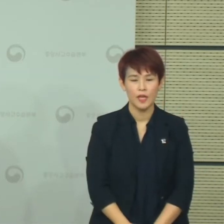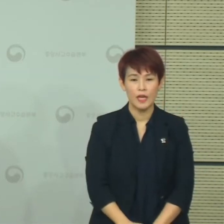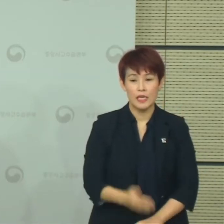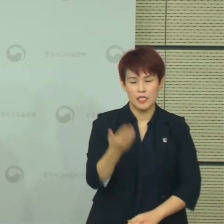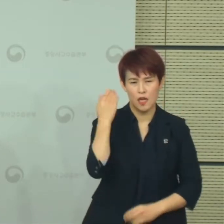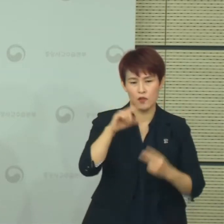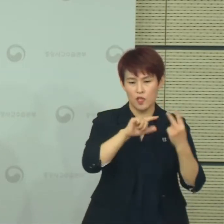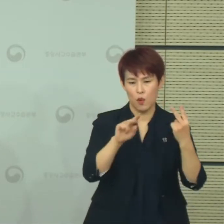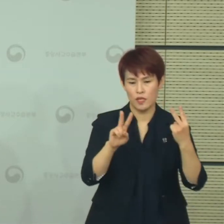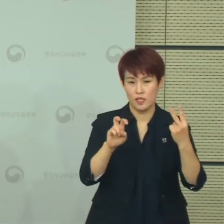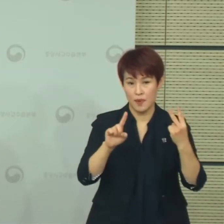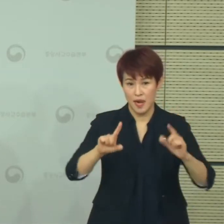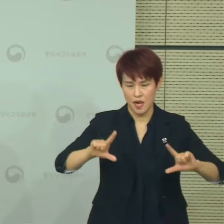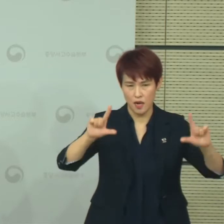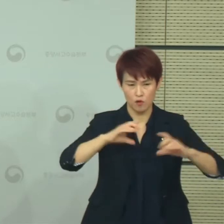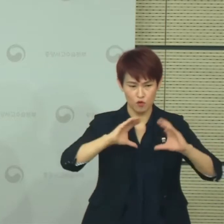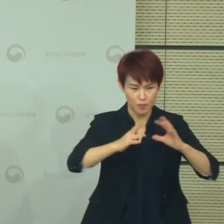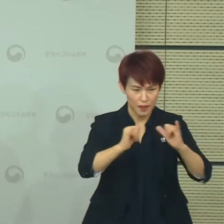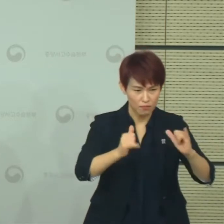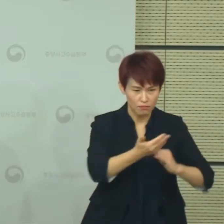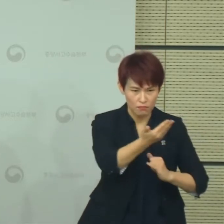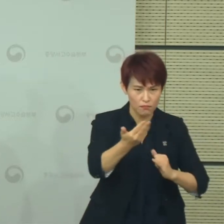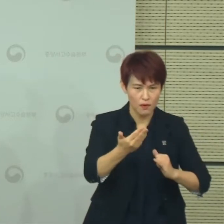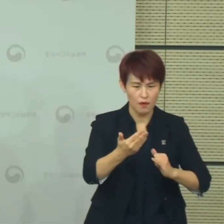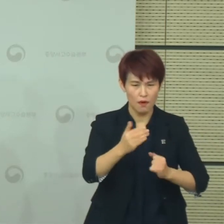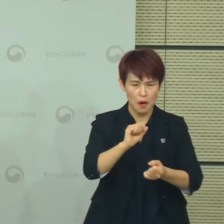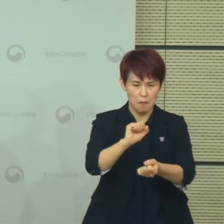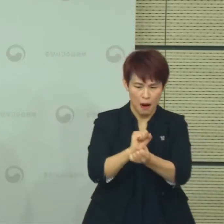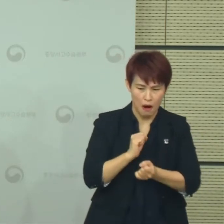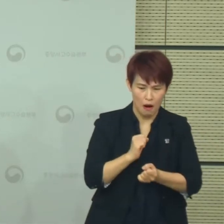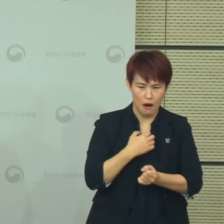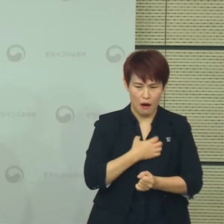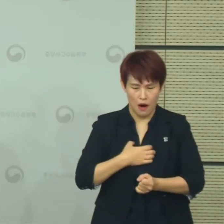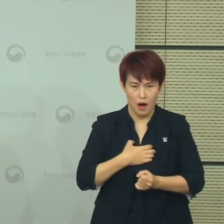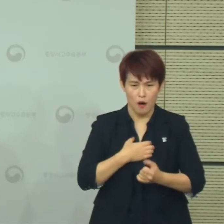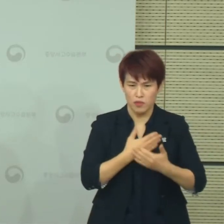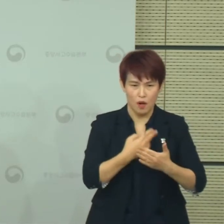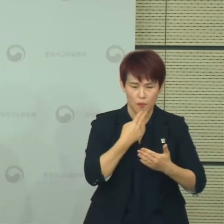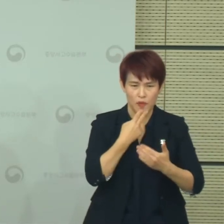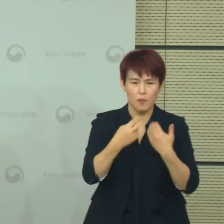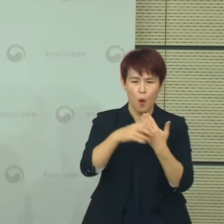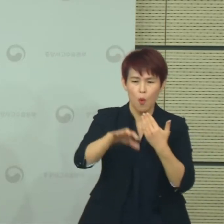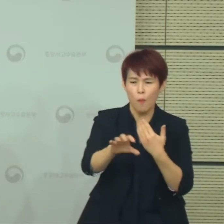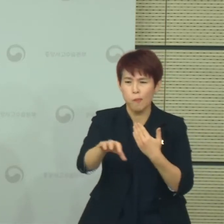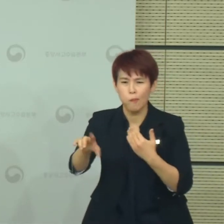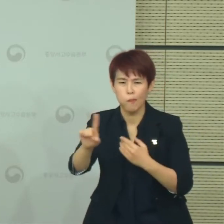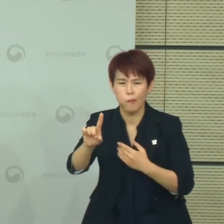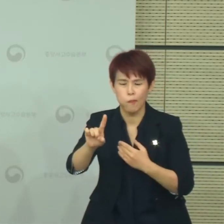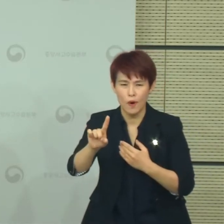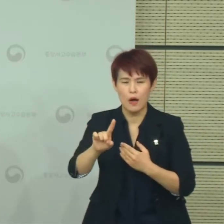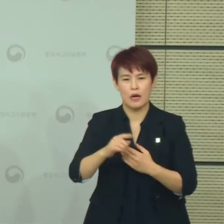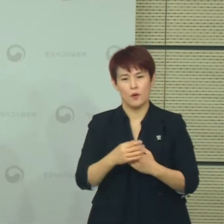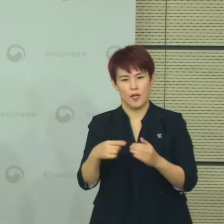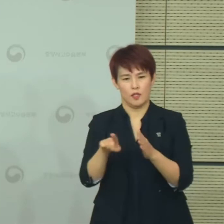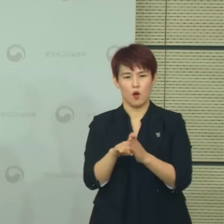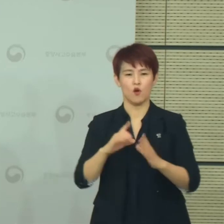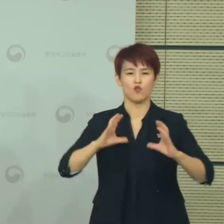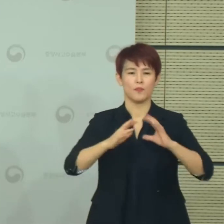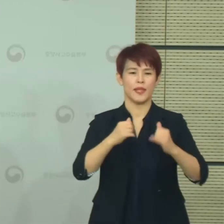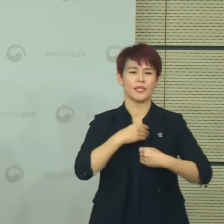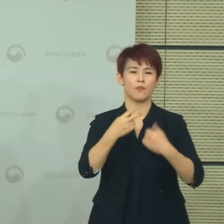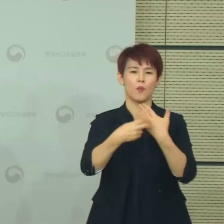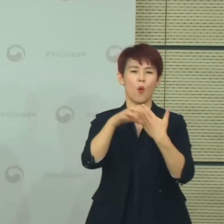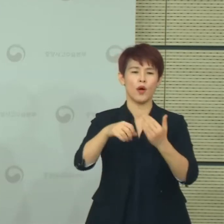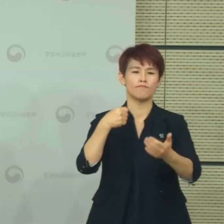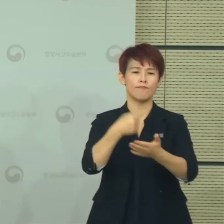정부는 지난 2월 21일 국민들이 코로나19 감염에 대한 불안 없이 진료받을 수 있도록 국민안심병원을 지정한다고